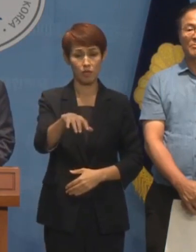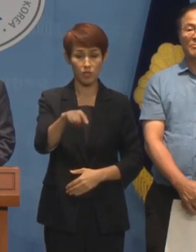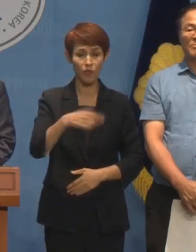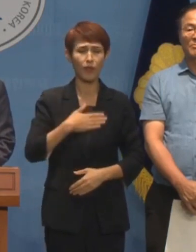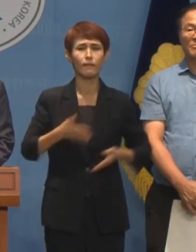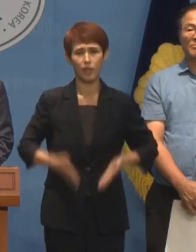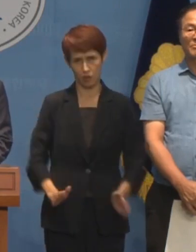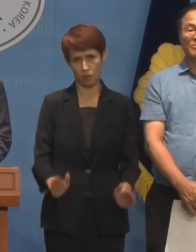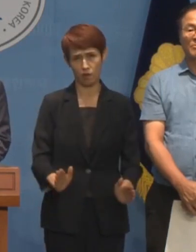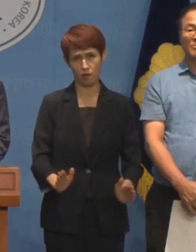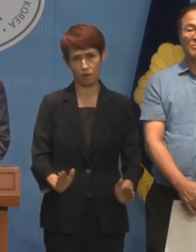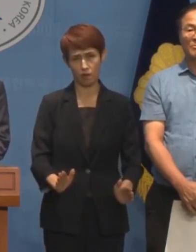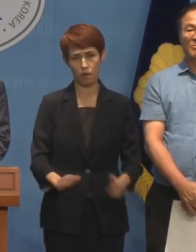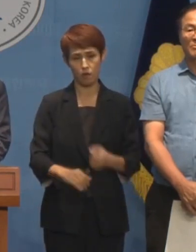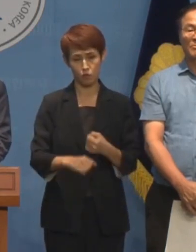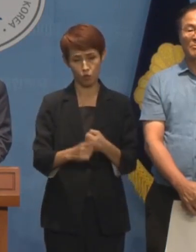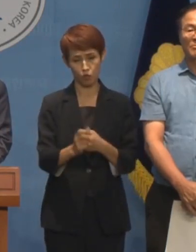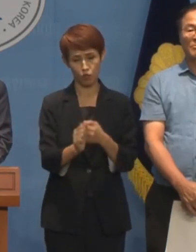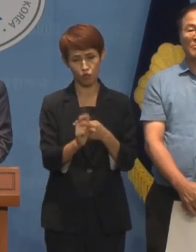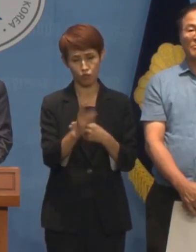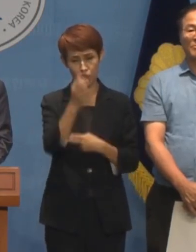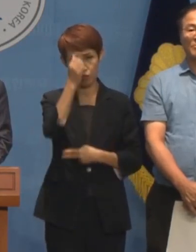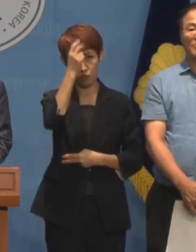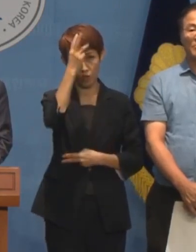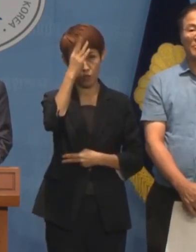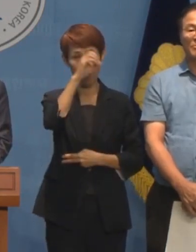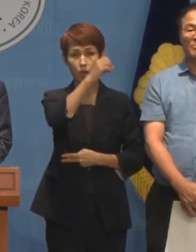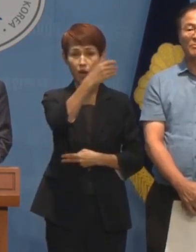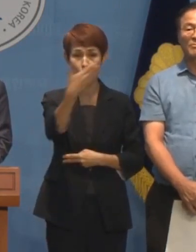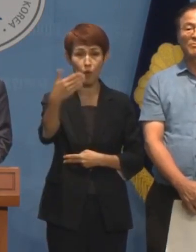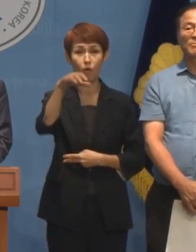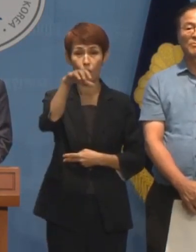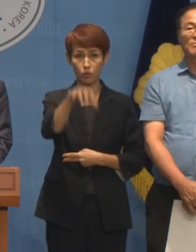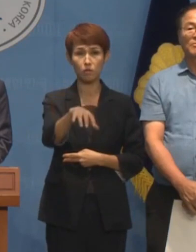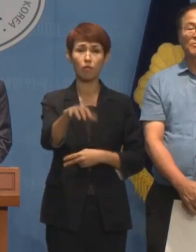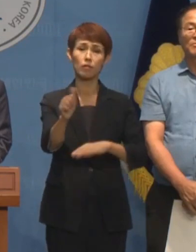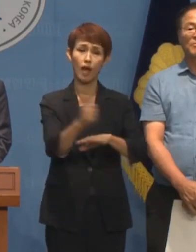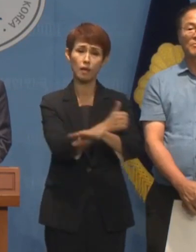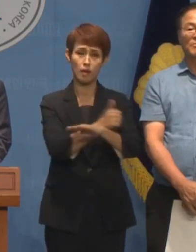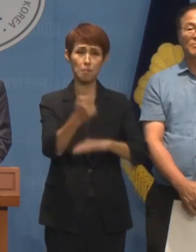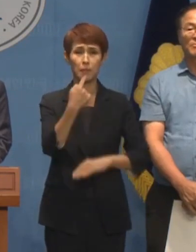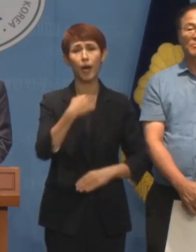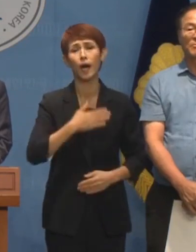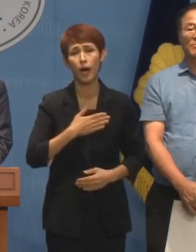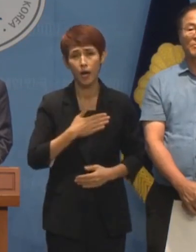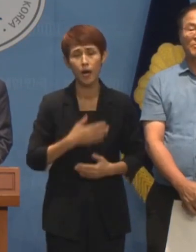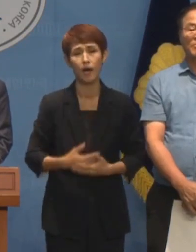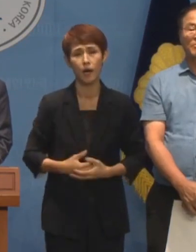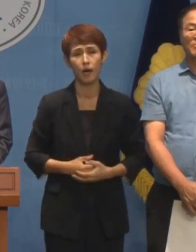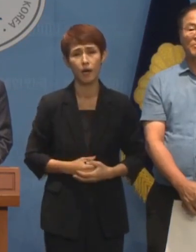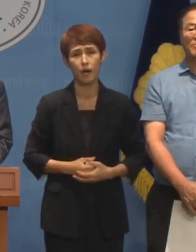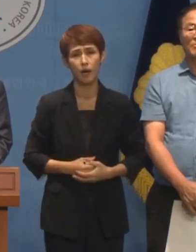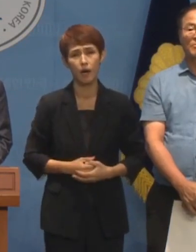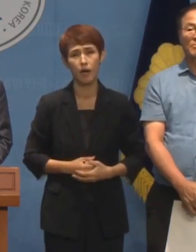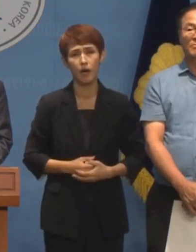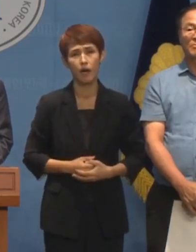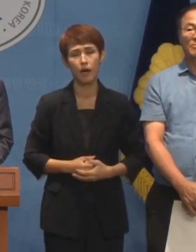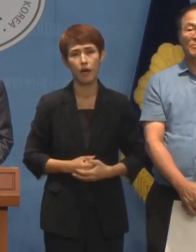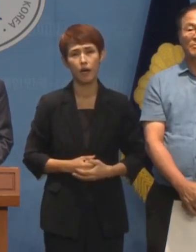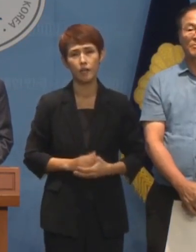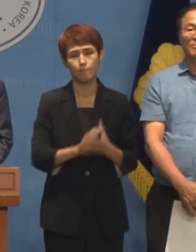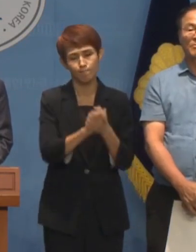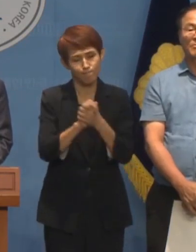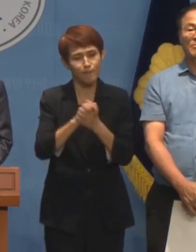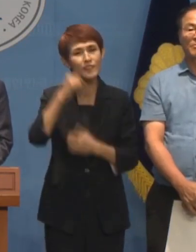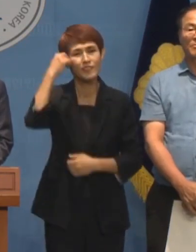태어났고 초등학교, 중학교, 고등학교를 양평과 여주에서 다닌 사람으로서 애착을 갖고